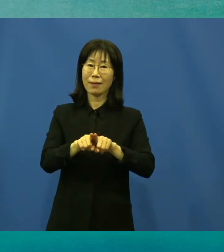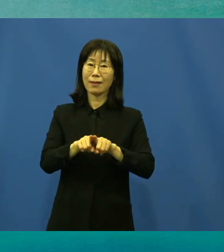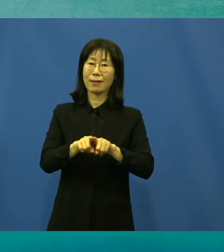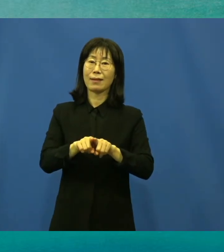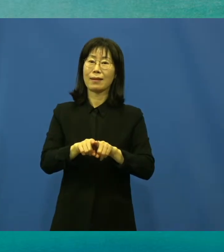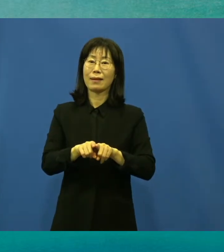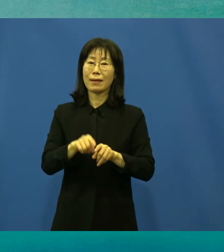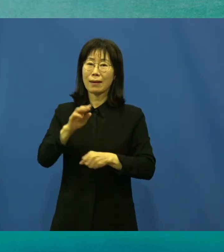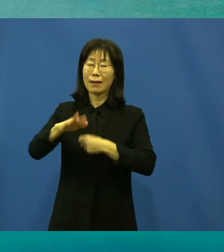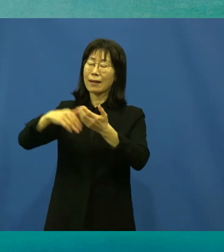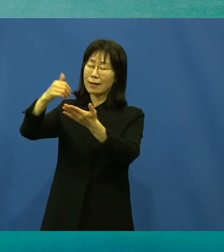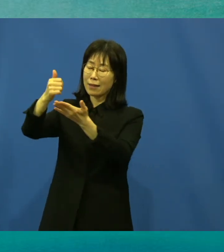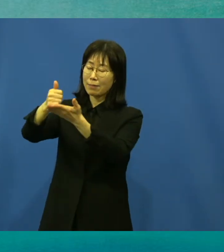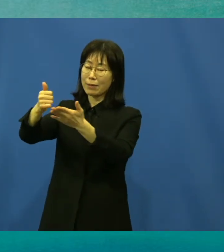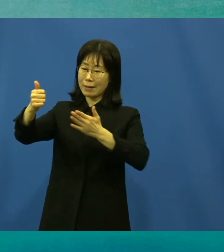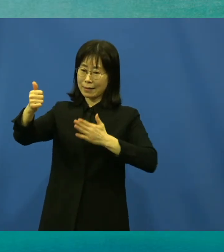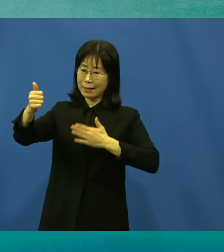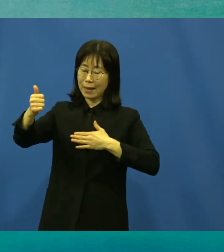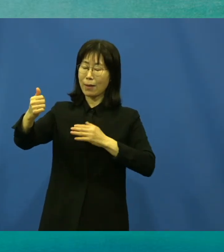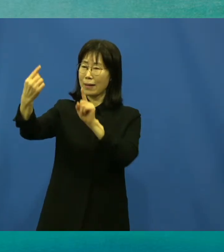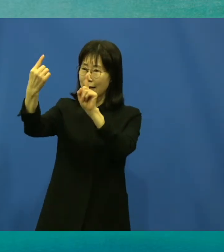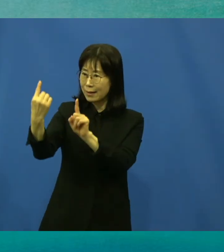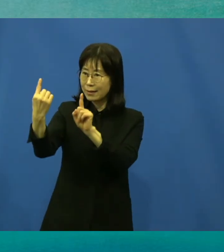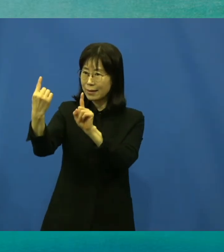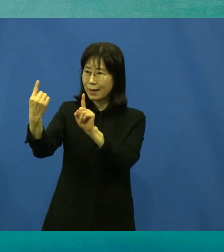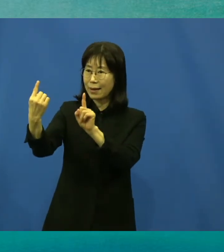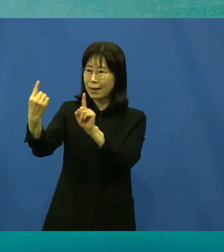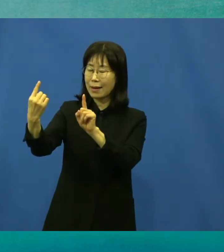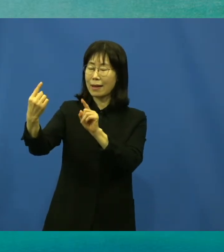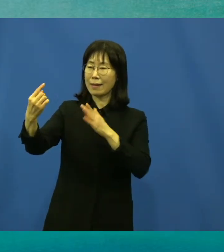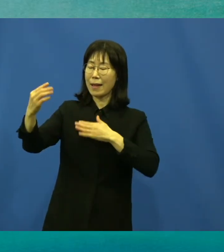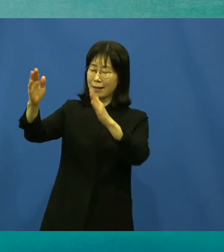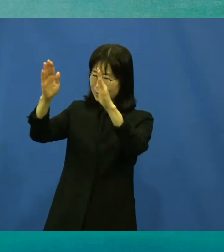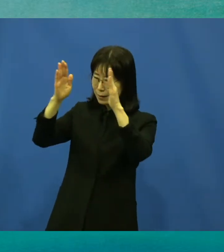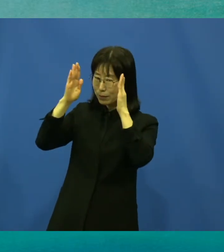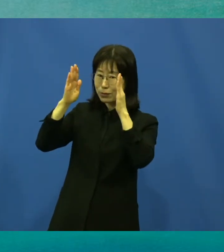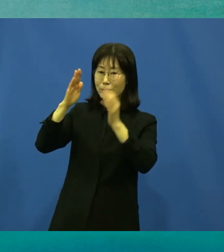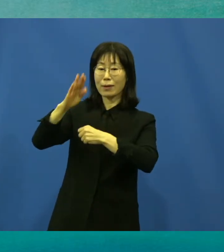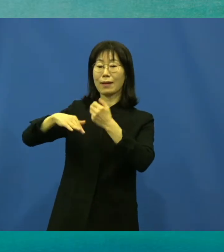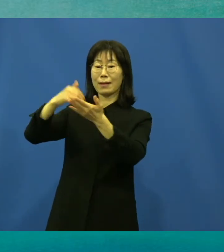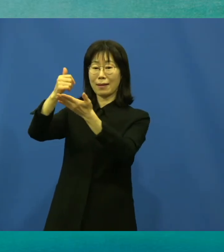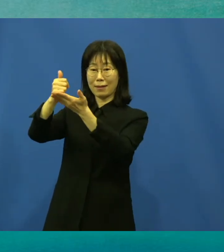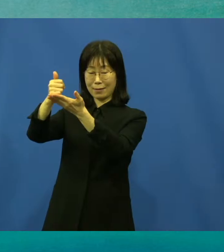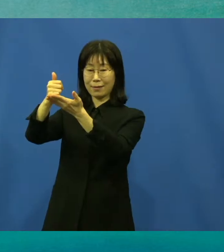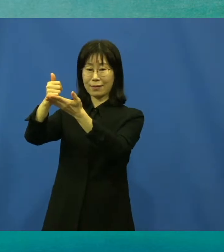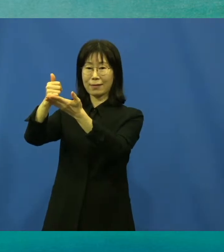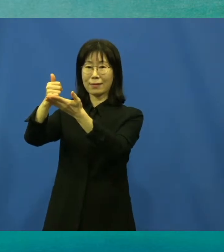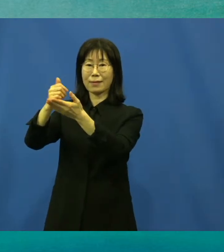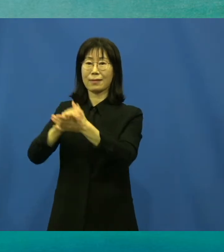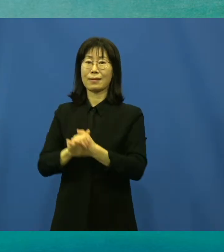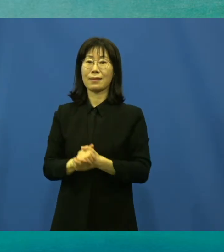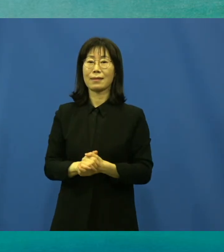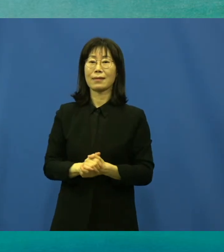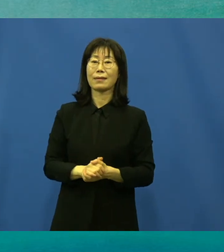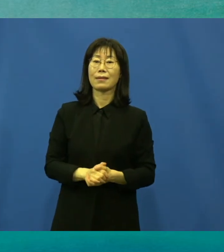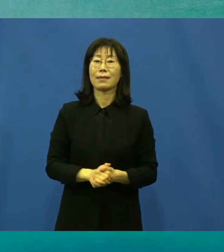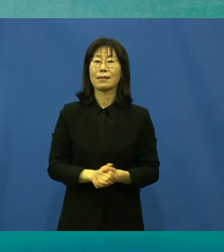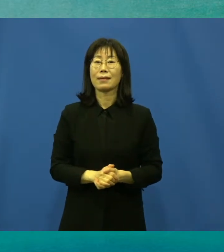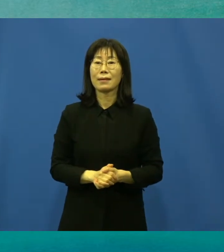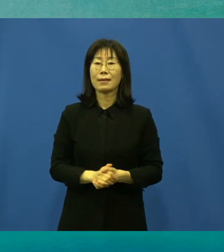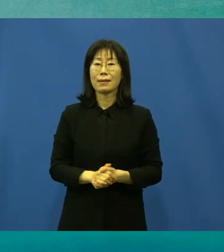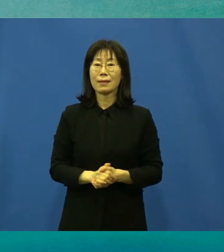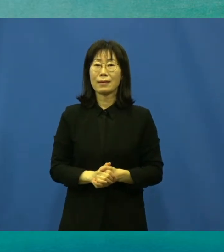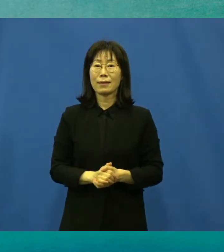사랑하시듯이 우리를 대하시는 분이십니다. 그 집요한 추격자이신 하나님의 시선과